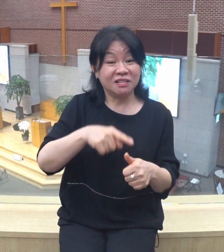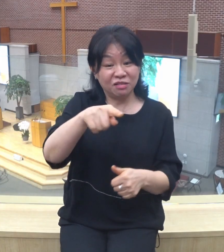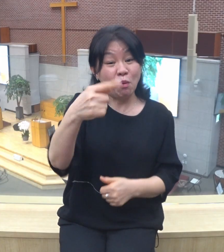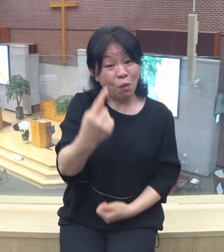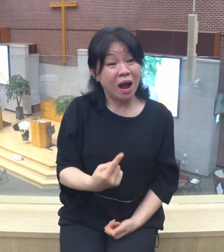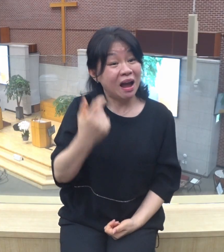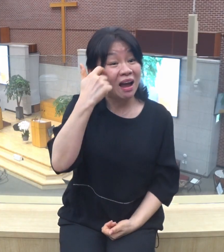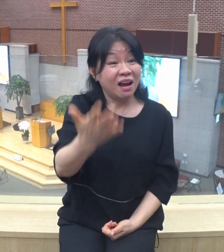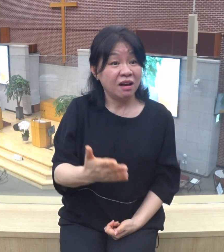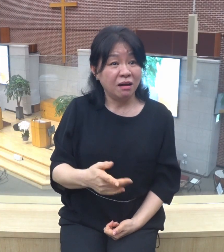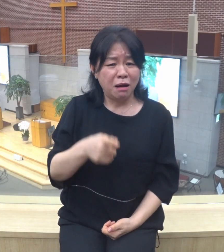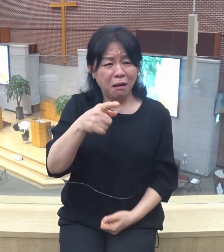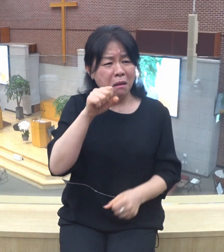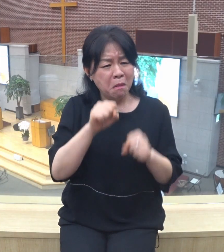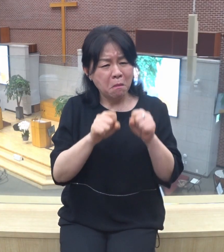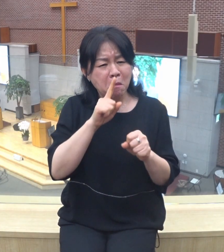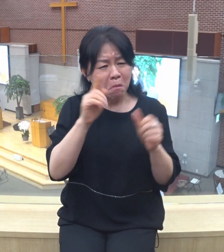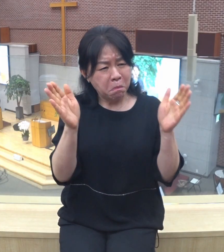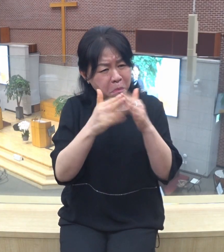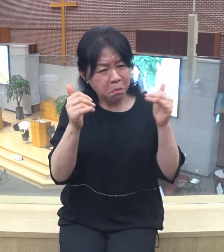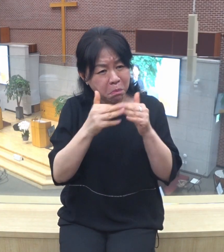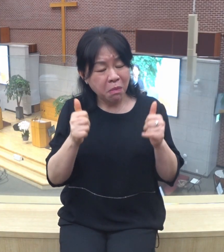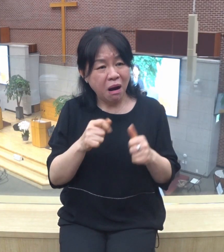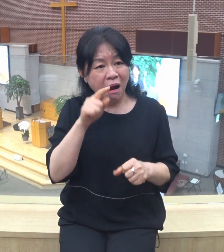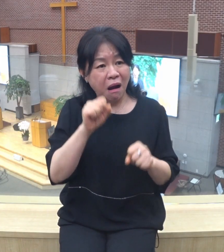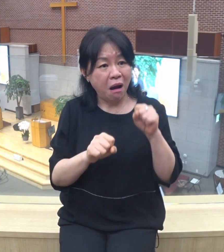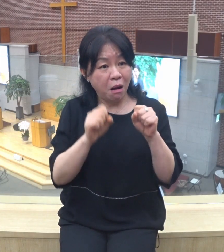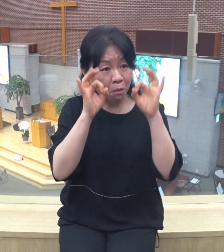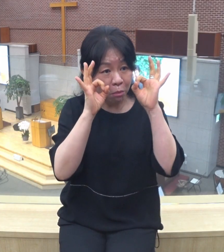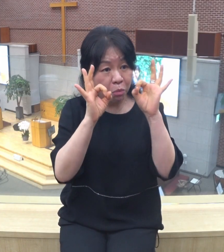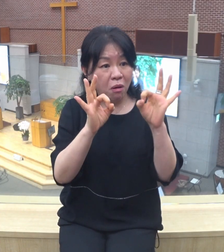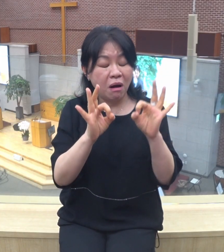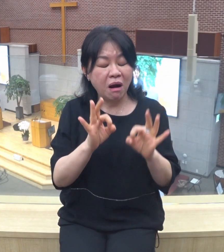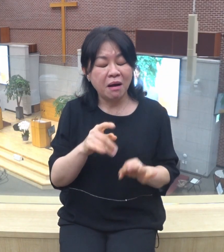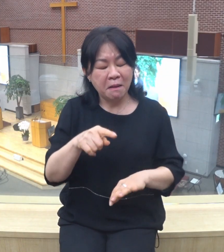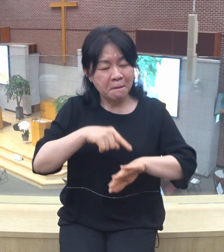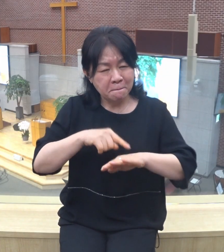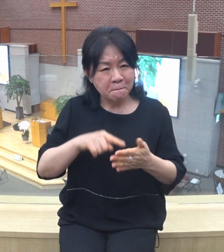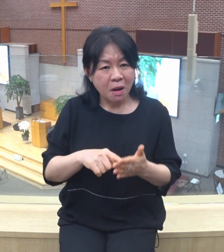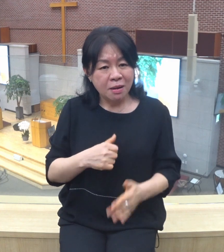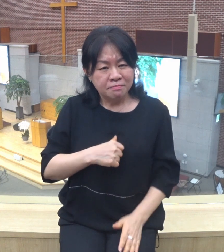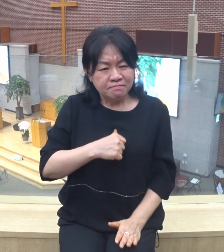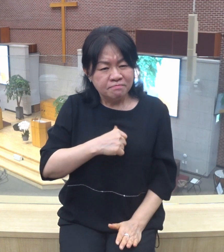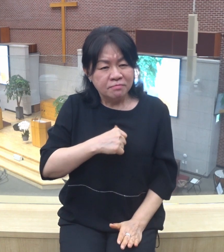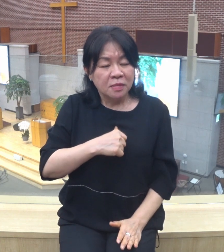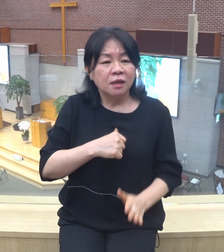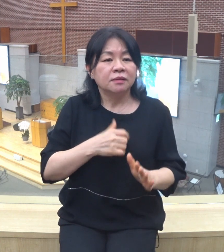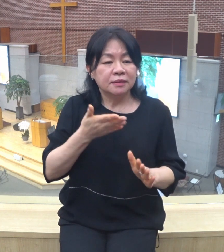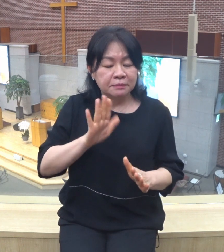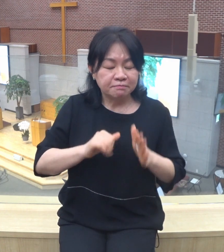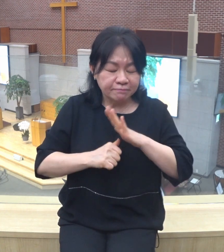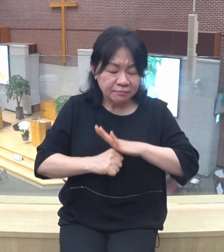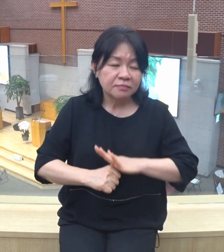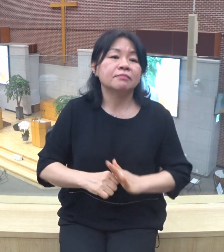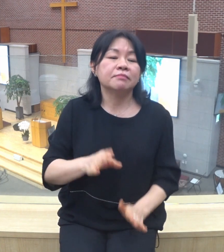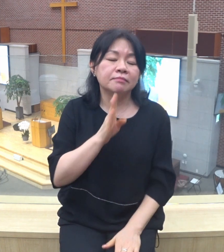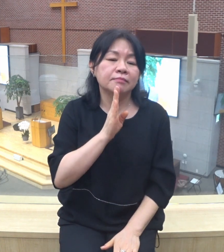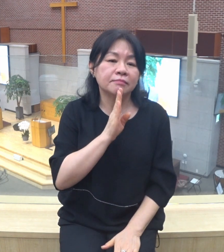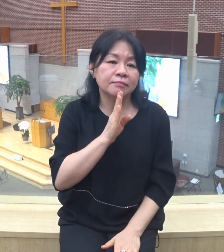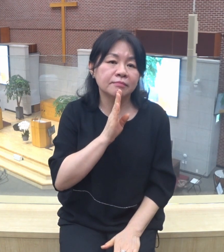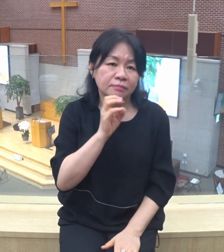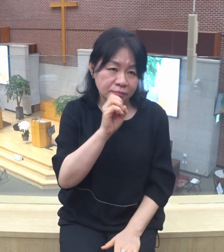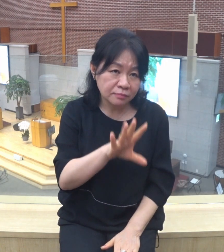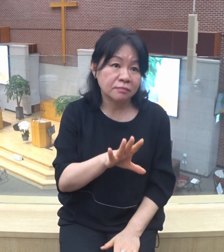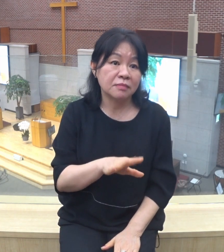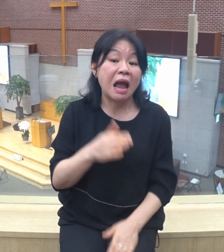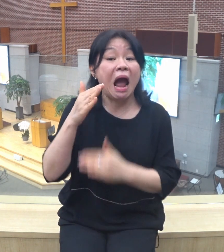그 오만방자한 말투가 정말 저를 어렵게 했지만 저는 그냥 네 라고 대답했습니다. 그래서